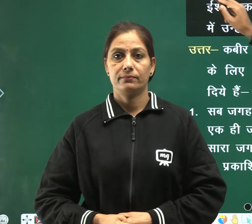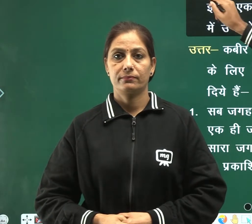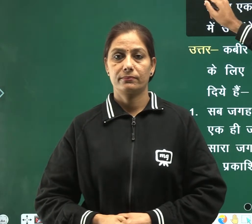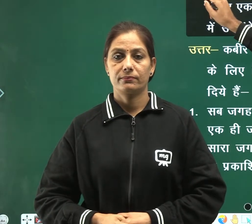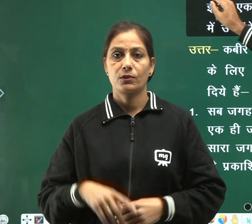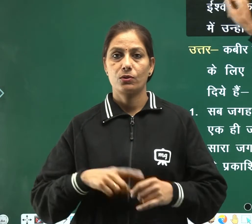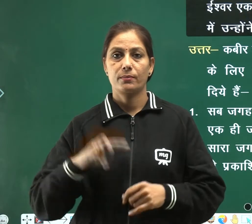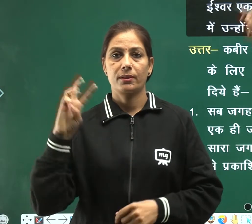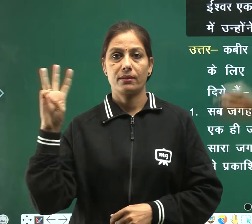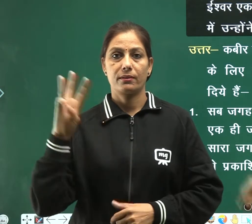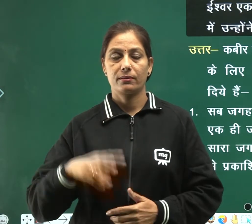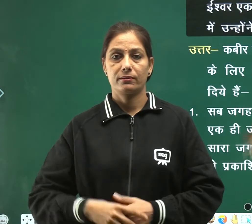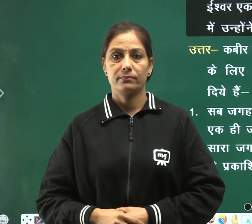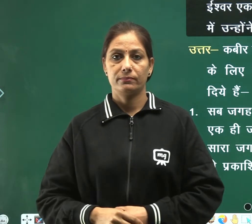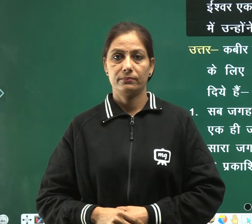प्रश्न 3,